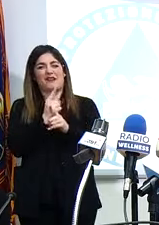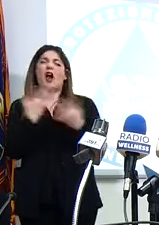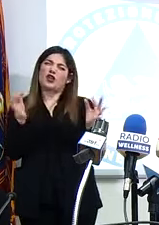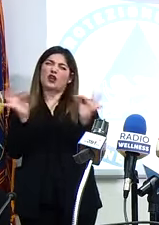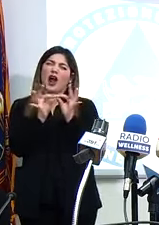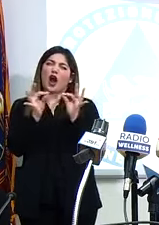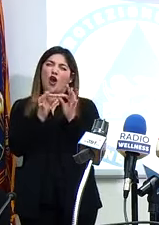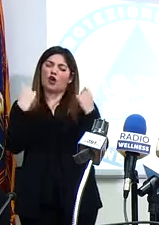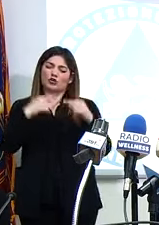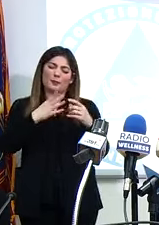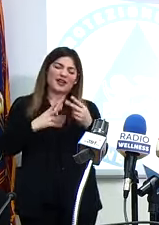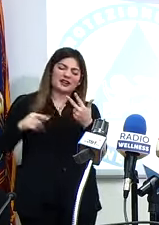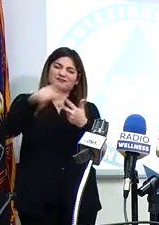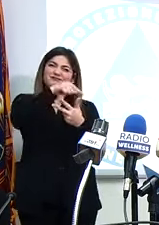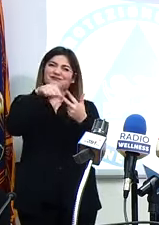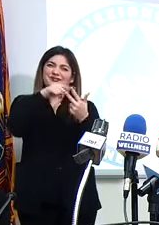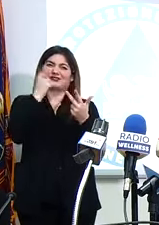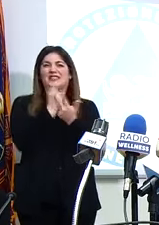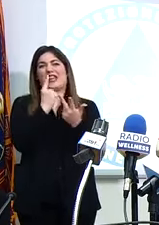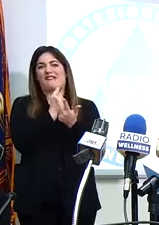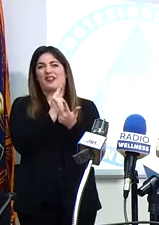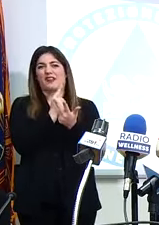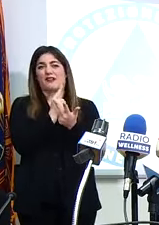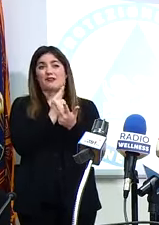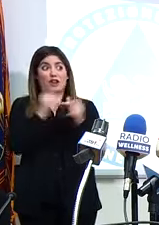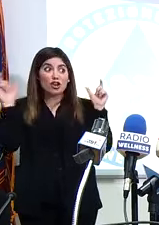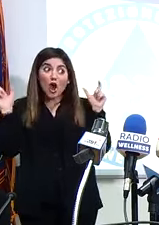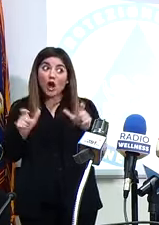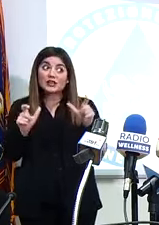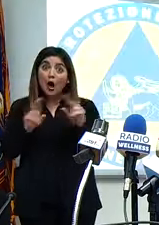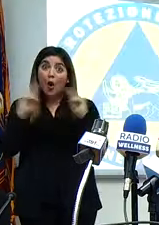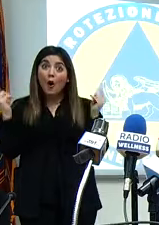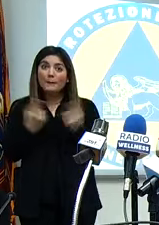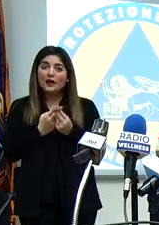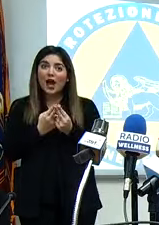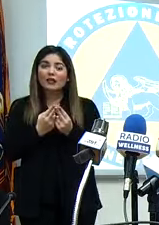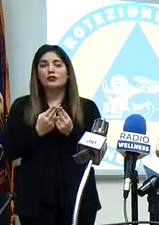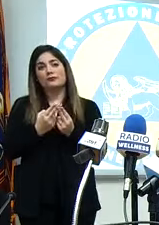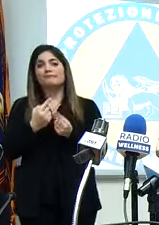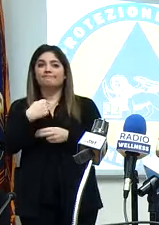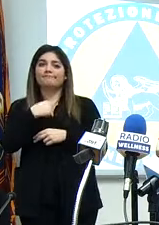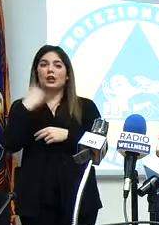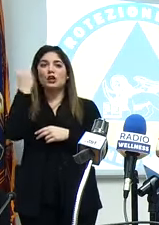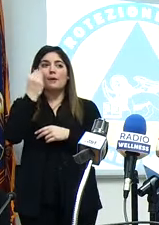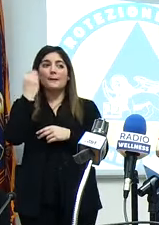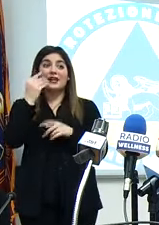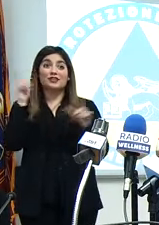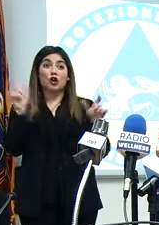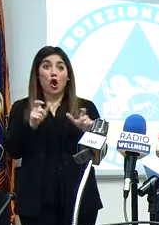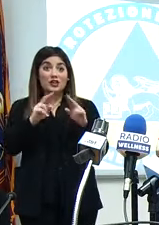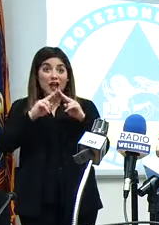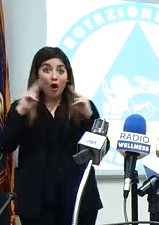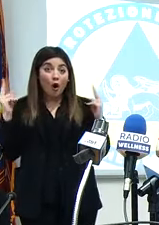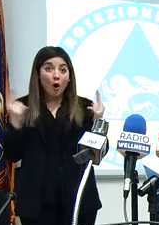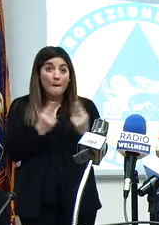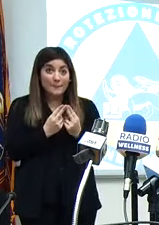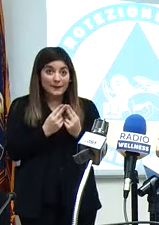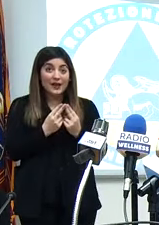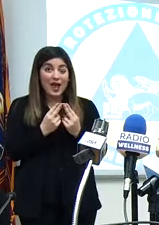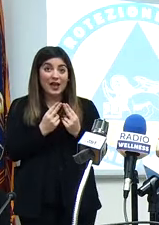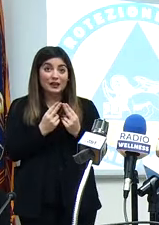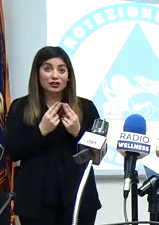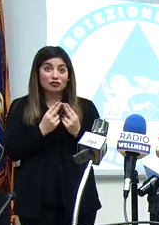ciò. Quindi un lockdown, io credo che se vogliamo fare un lockdown completo fino che passa